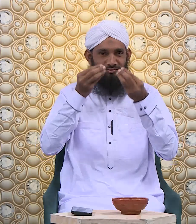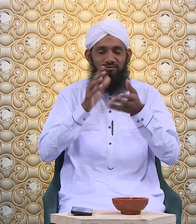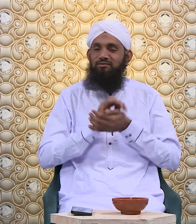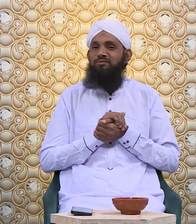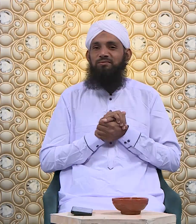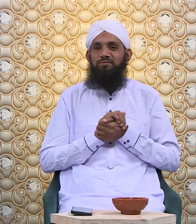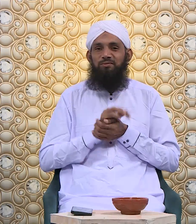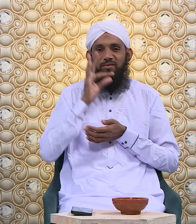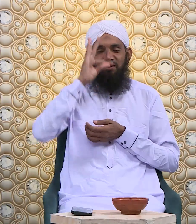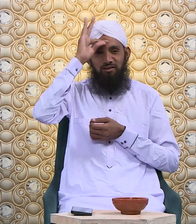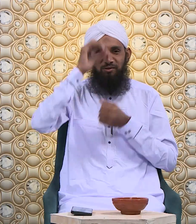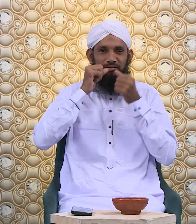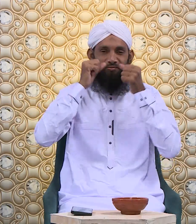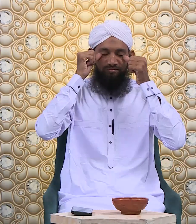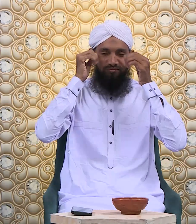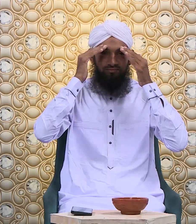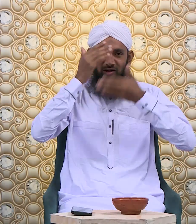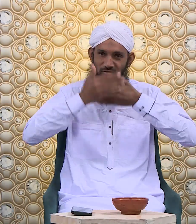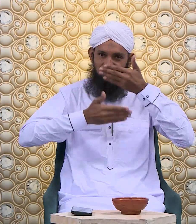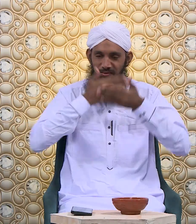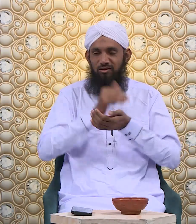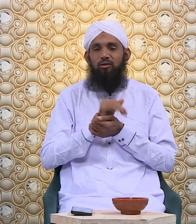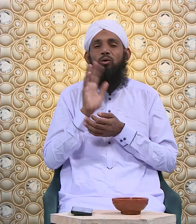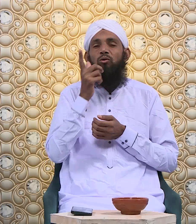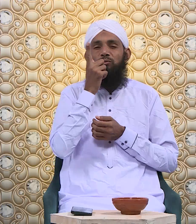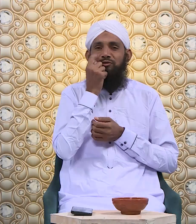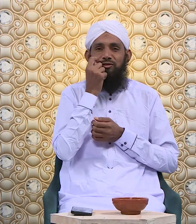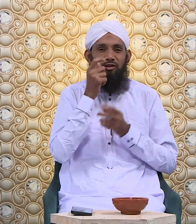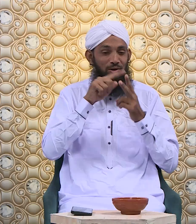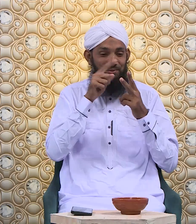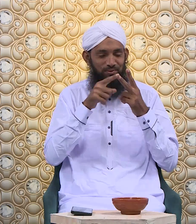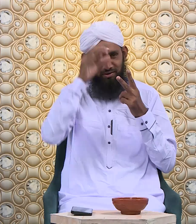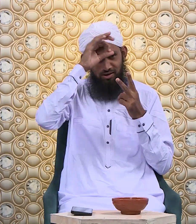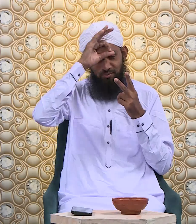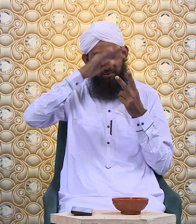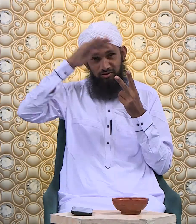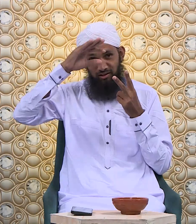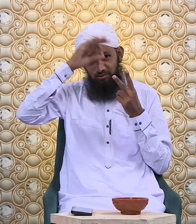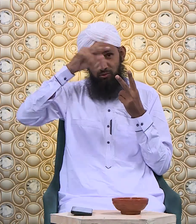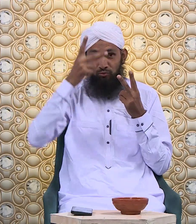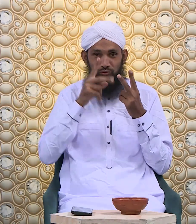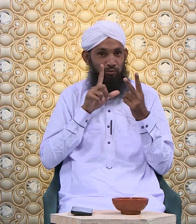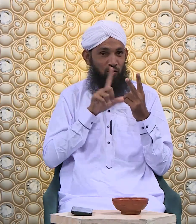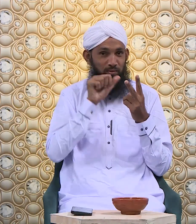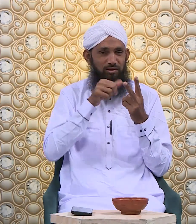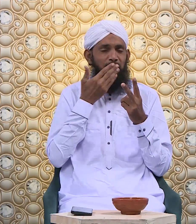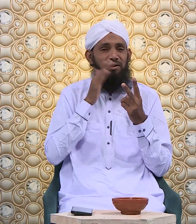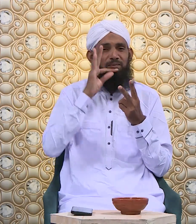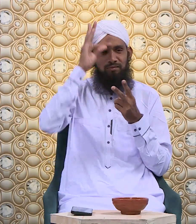صلی اللہ علیہ وآلہ وسلم نے ارشاد فرمایا جس نے ان دونوں سے محبت کی اس نے مجھ سے محبت کی اور جس نے